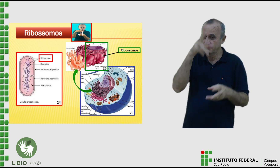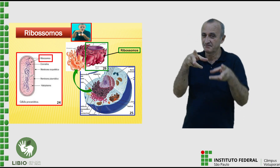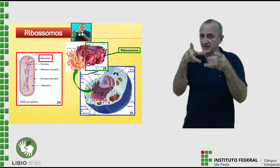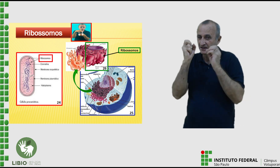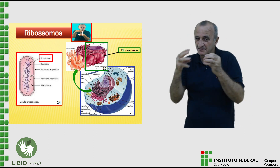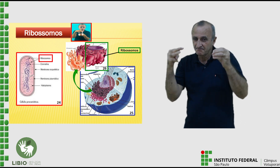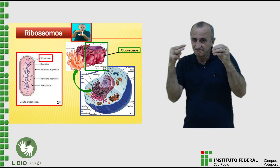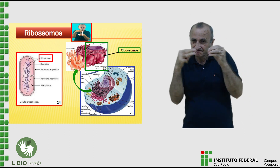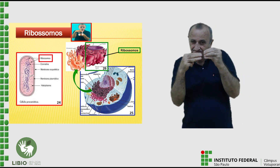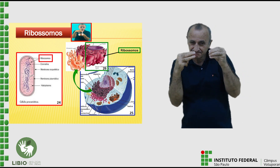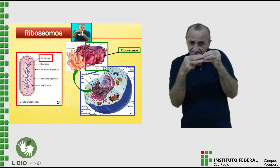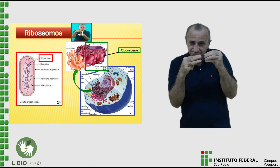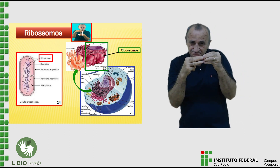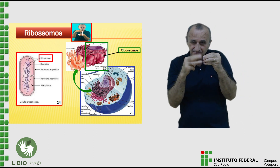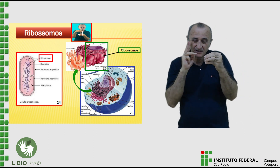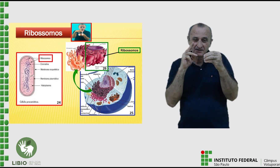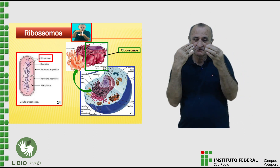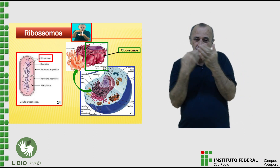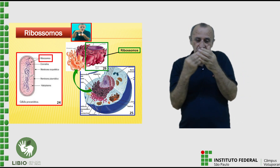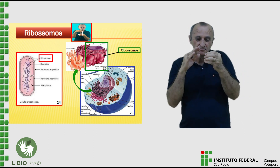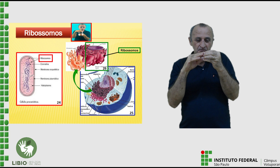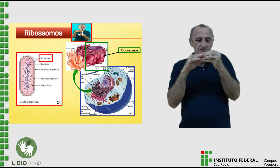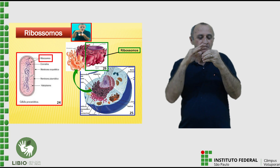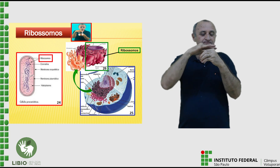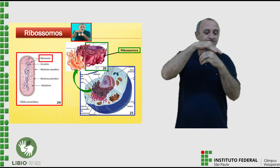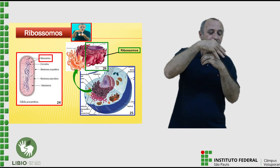Que legal, né? Veja que estão aqui.